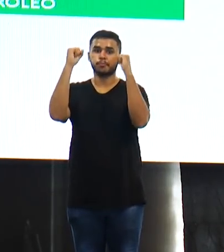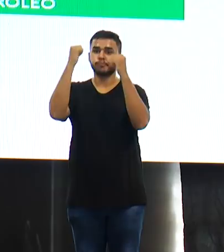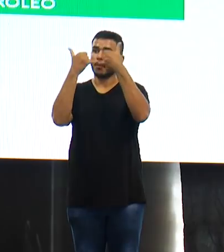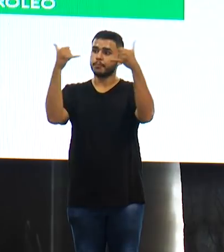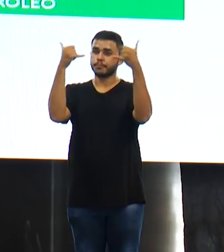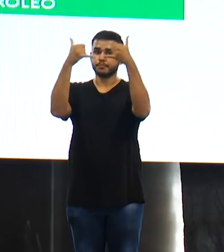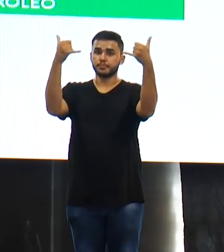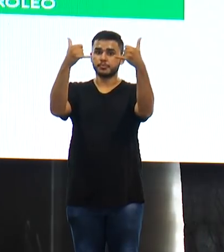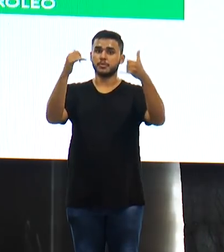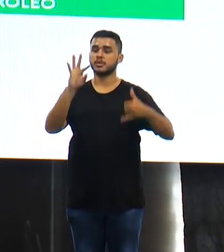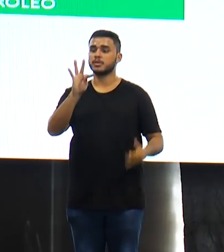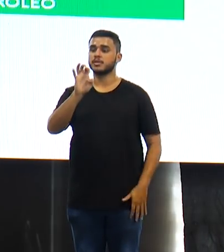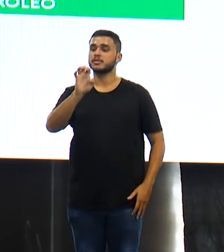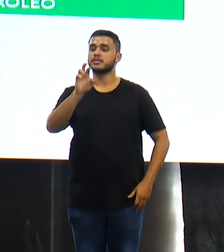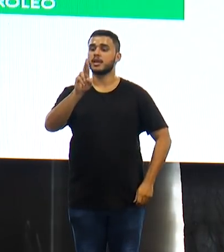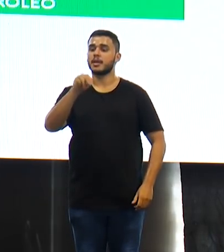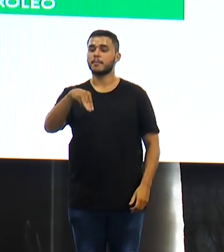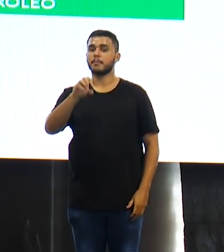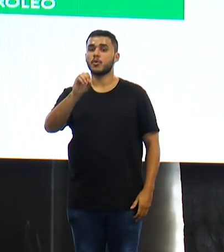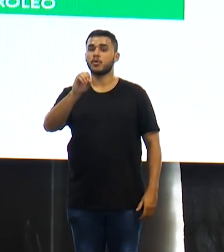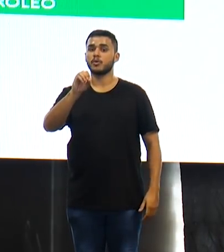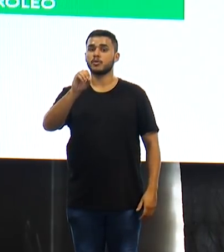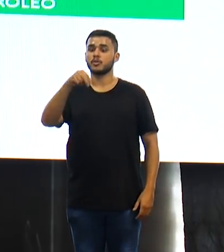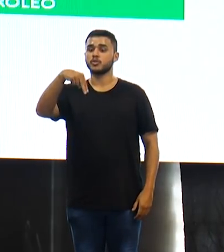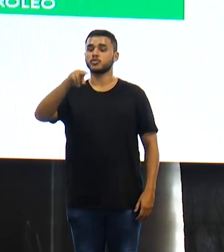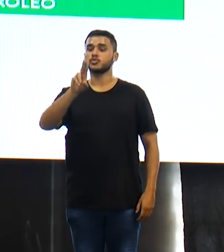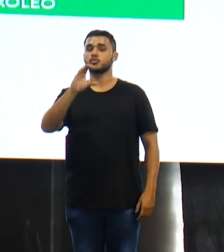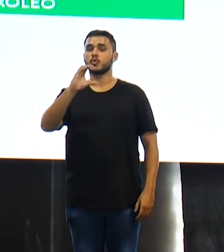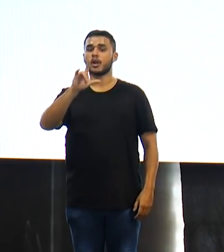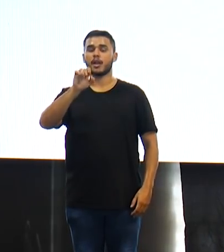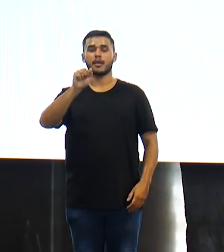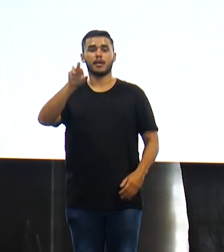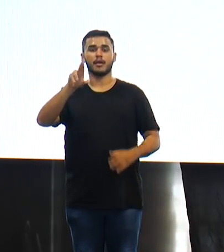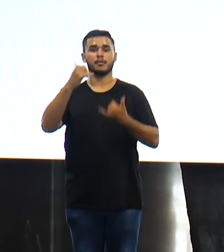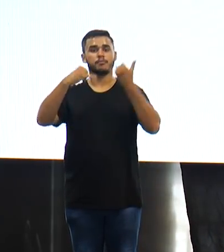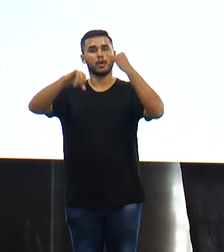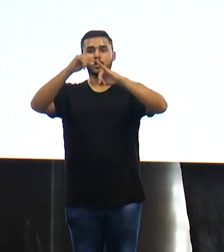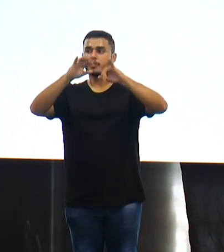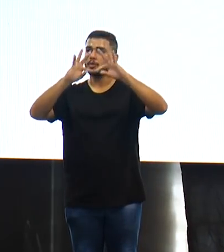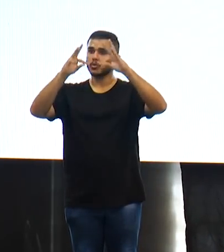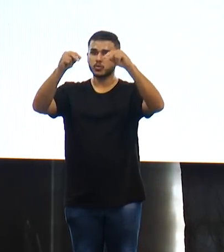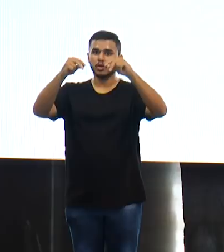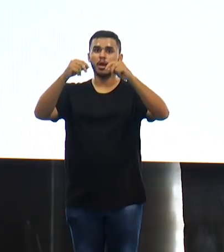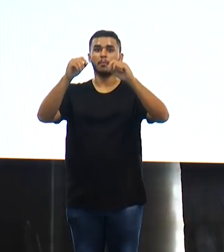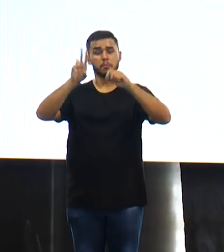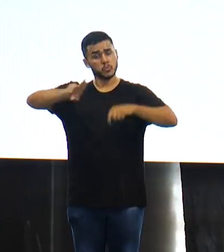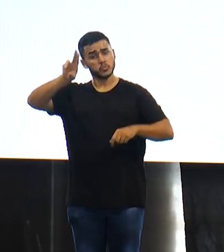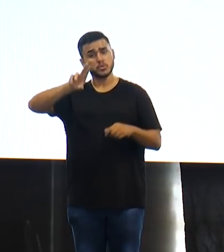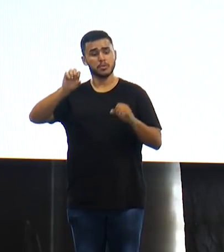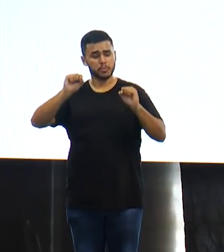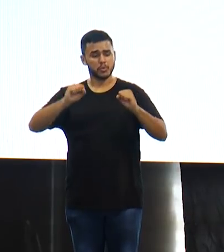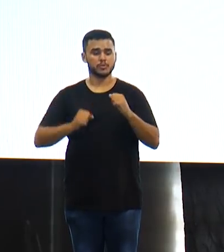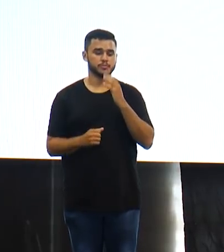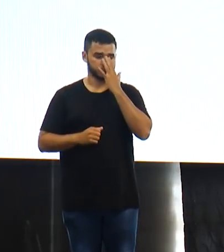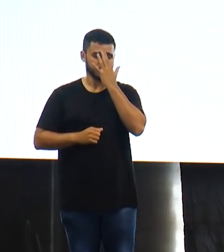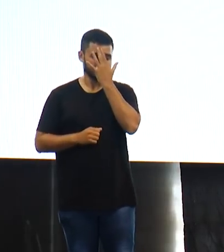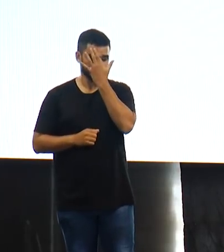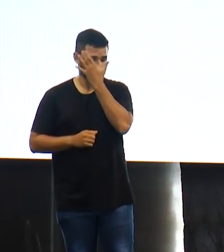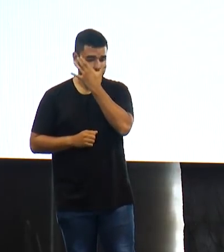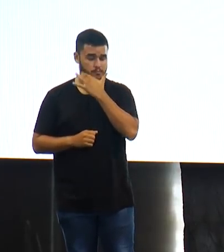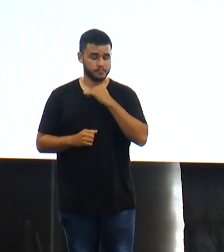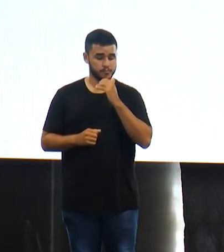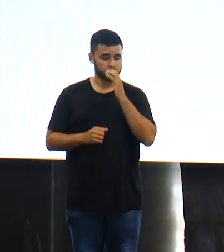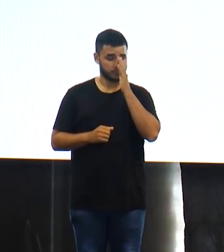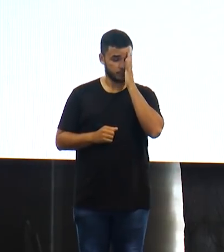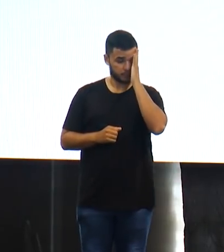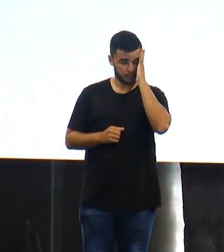termonucleares. E aí vai, certo? Mas vamos seguir. Quando a gente fala de fontes de energia, eu